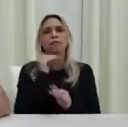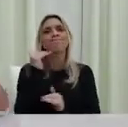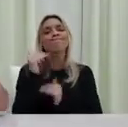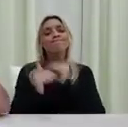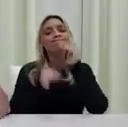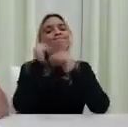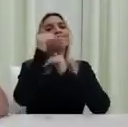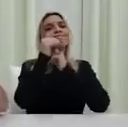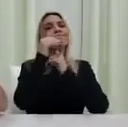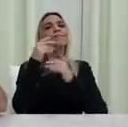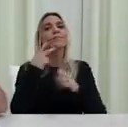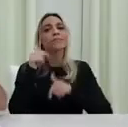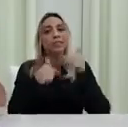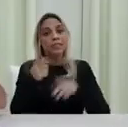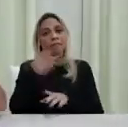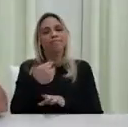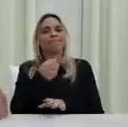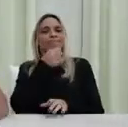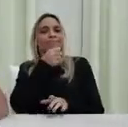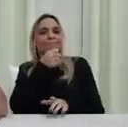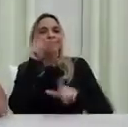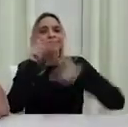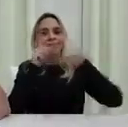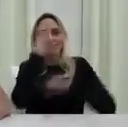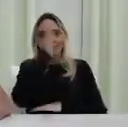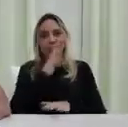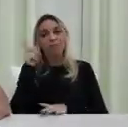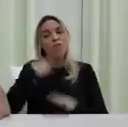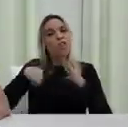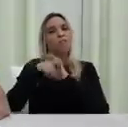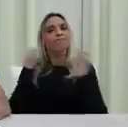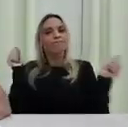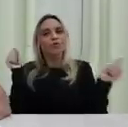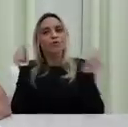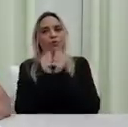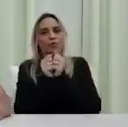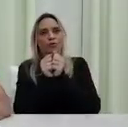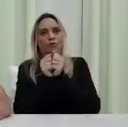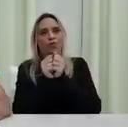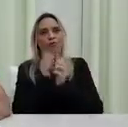dessa maneira. Então, a imprensa brasileira, estamos juntos aí, pode ter certeza que